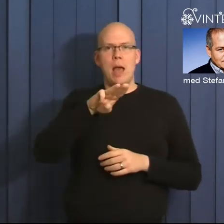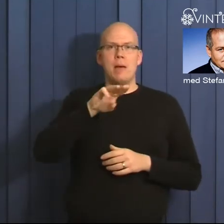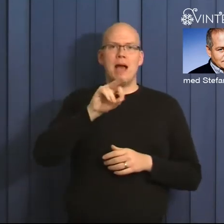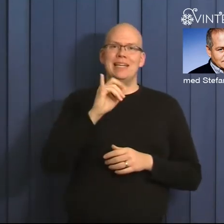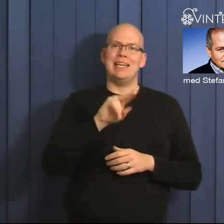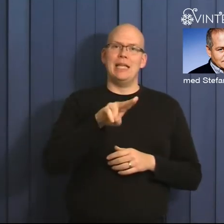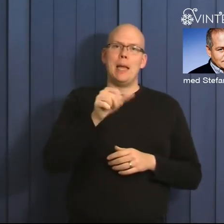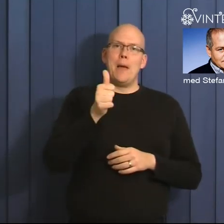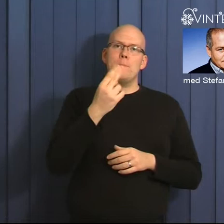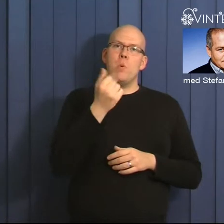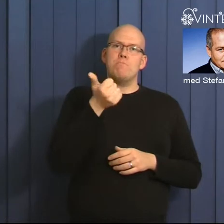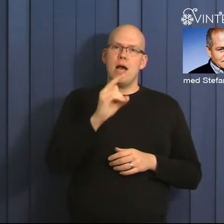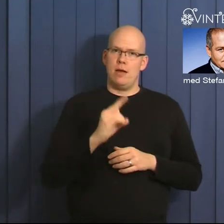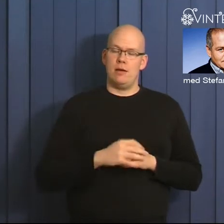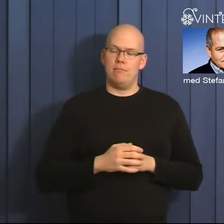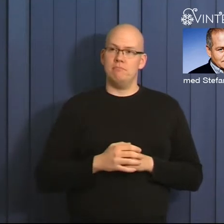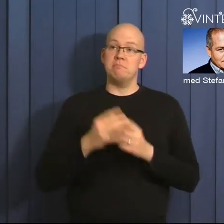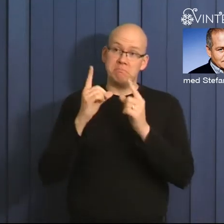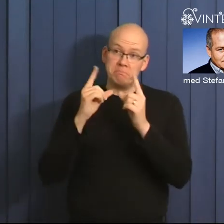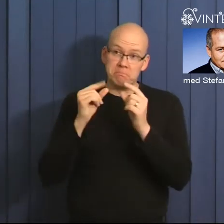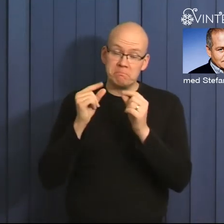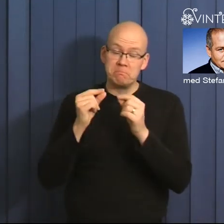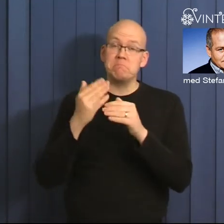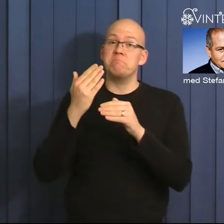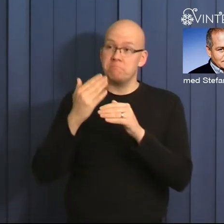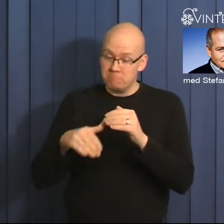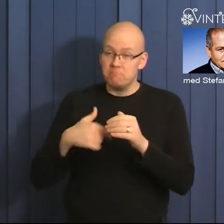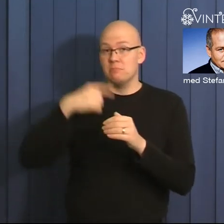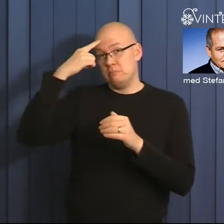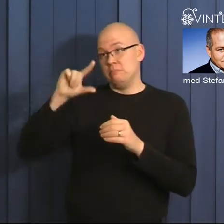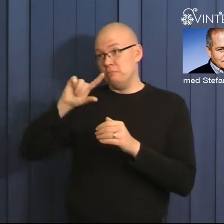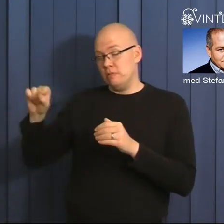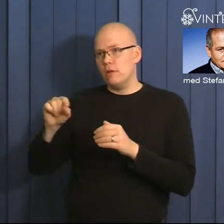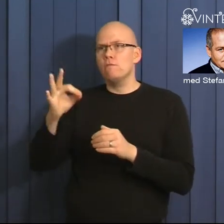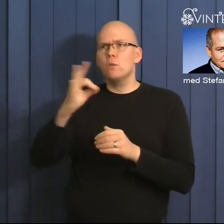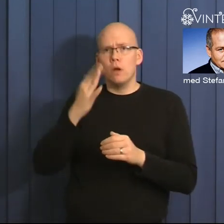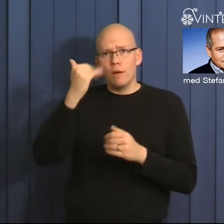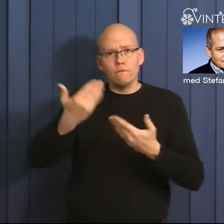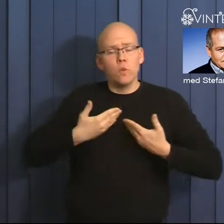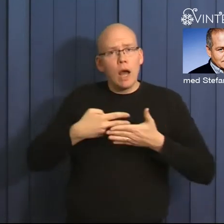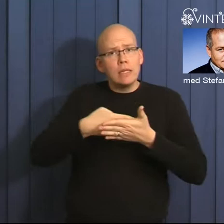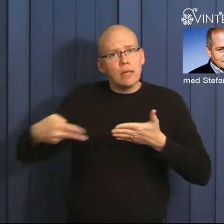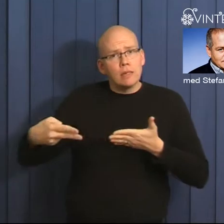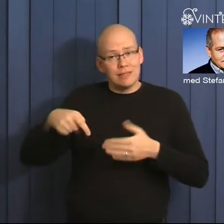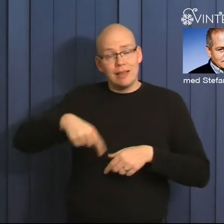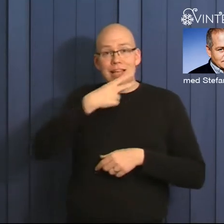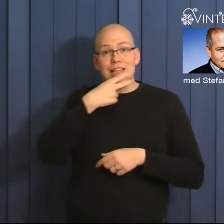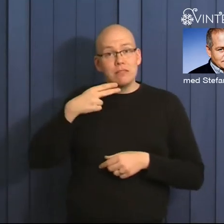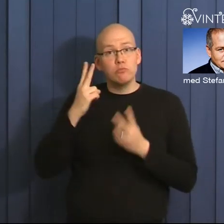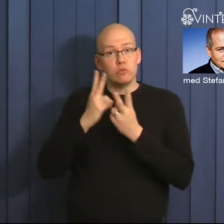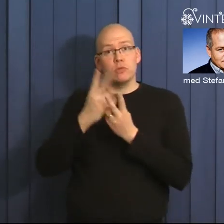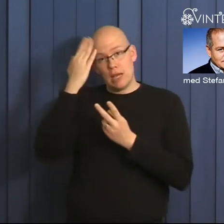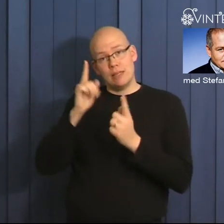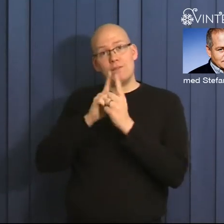gå Bad han om min adress i Israel och sa att han ville bjuda hem mig igen så att vi kunde talas vid på tumman